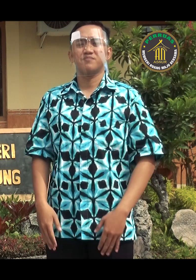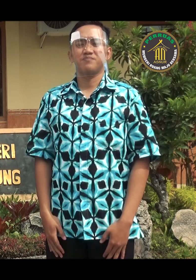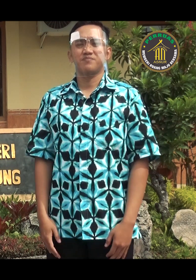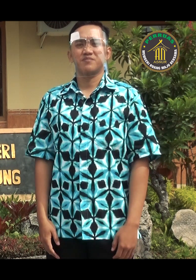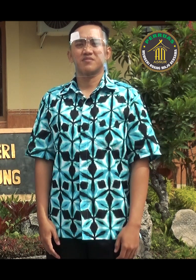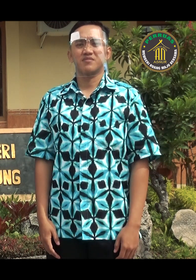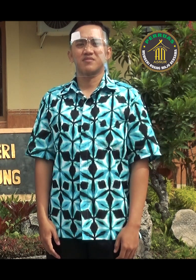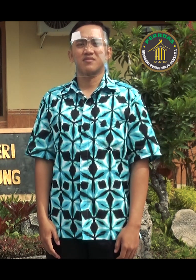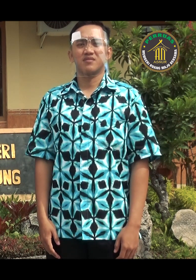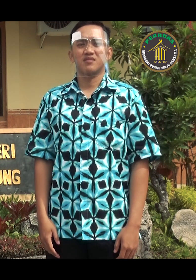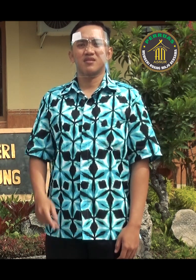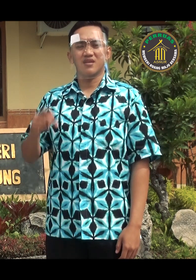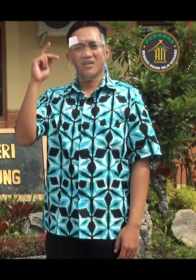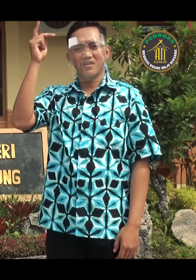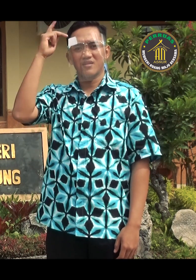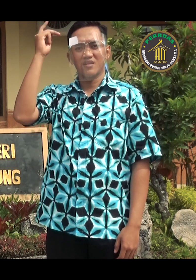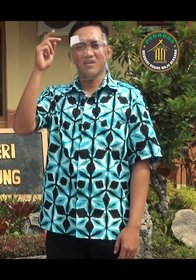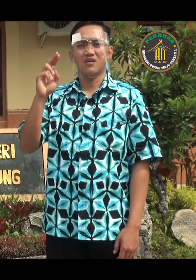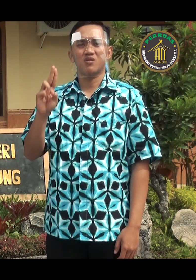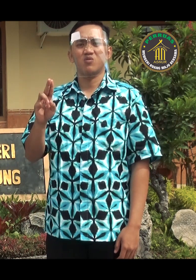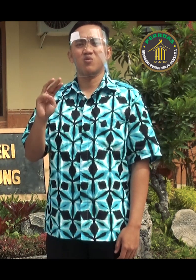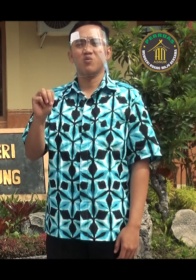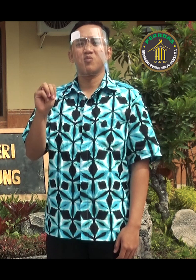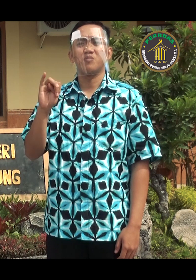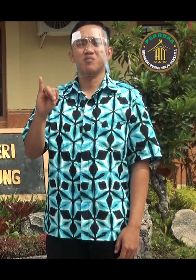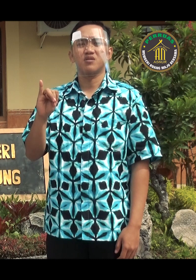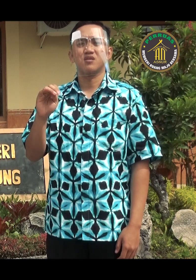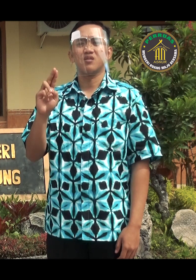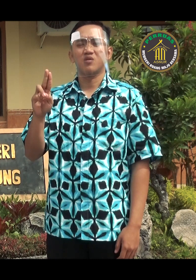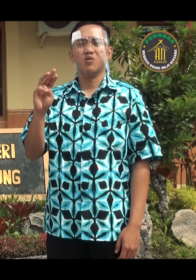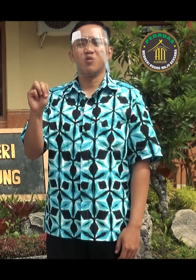Pertiwi, karya Umi